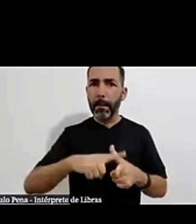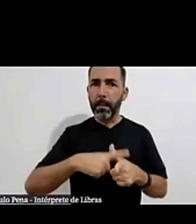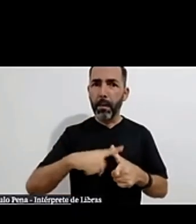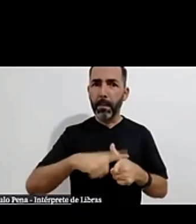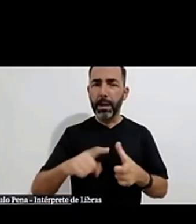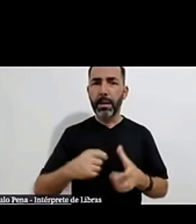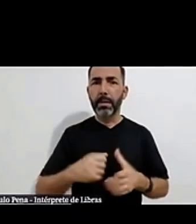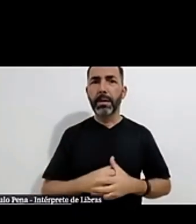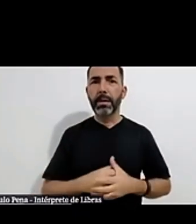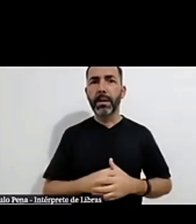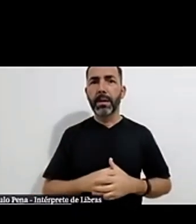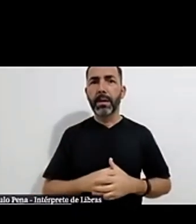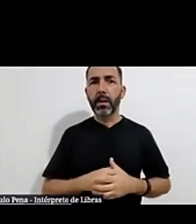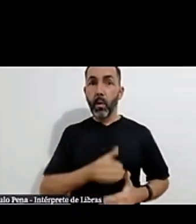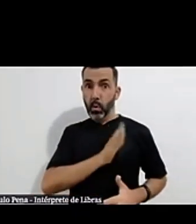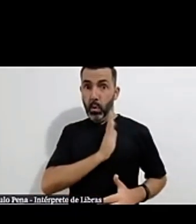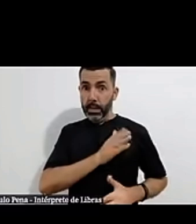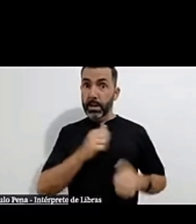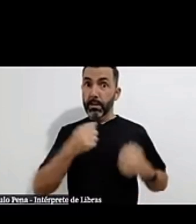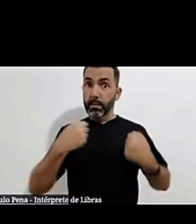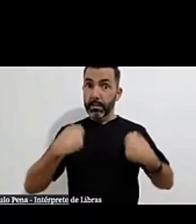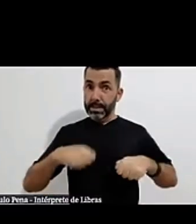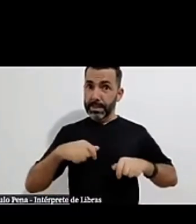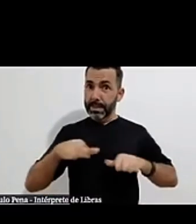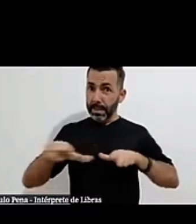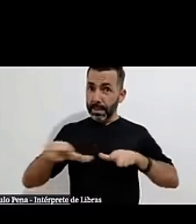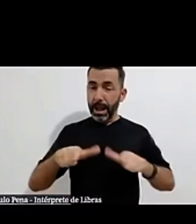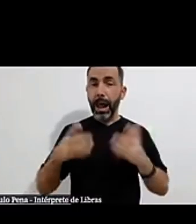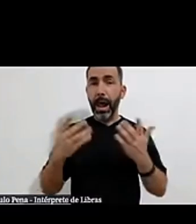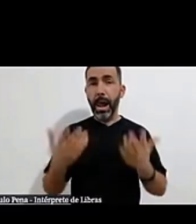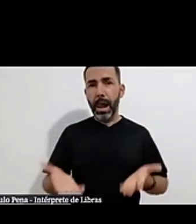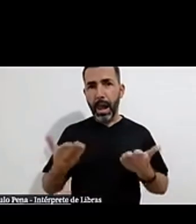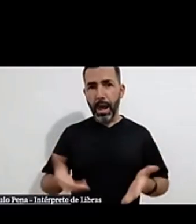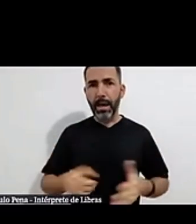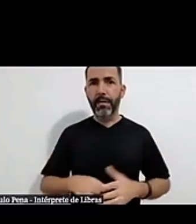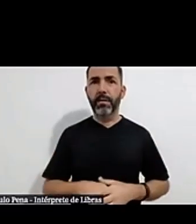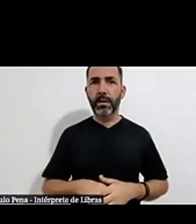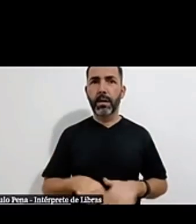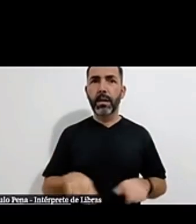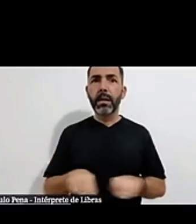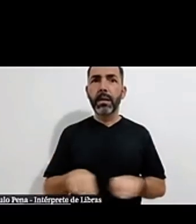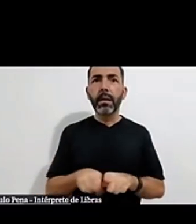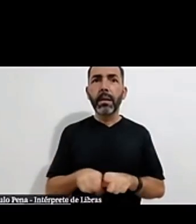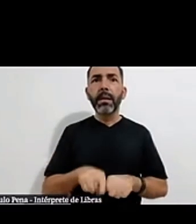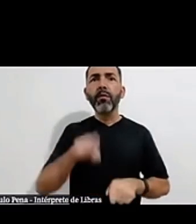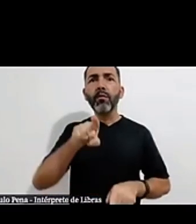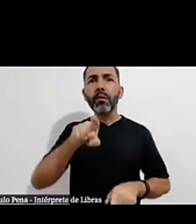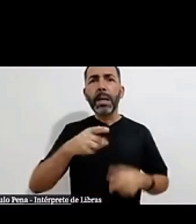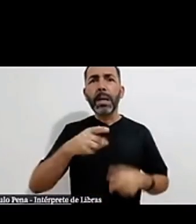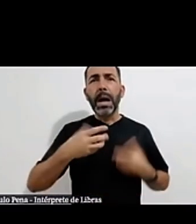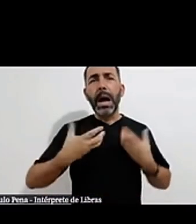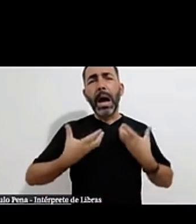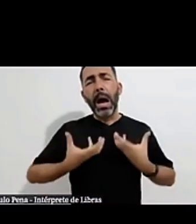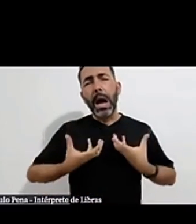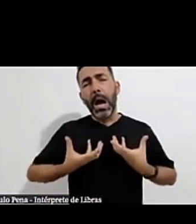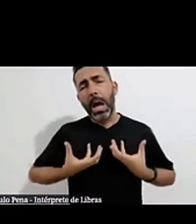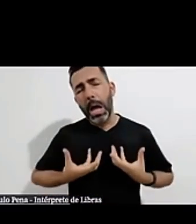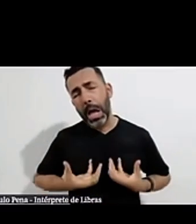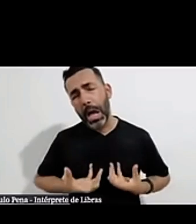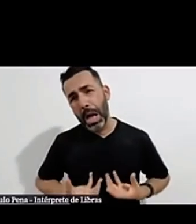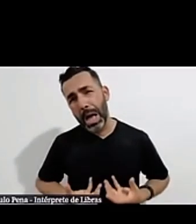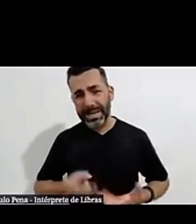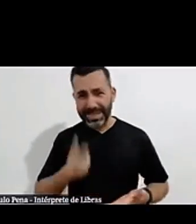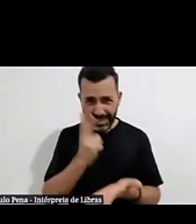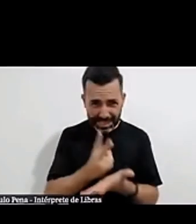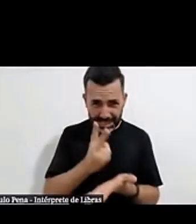suave, né, e faça o seu trabalho. Outra coisa é o cansaço frequente. Você sente muito cansaço,